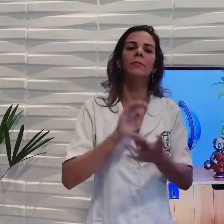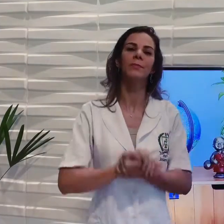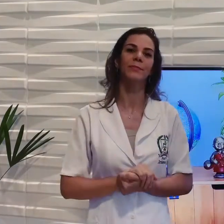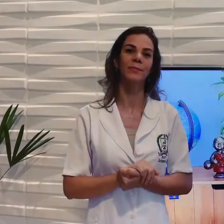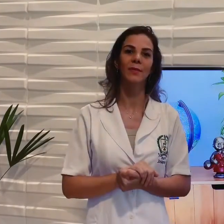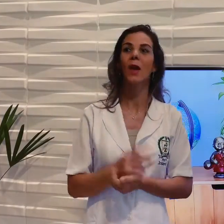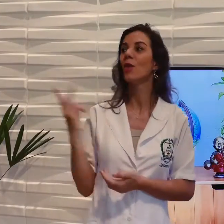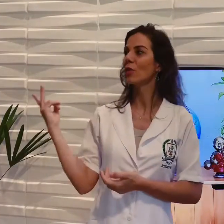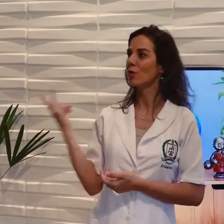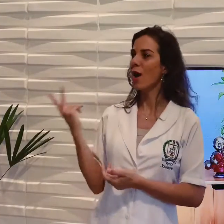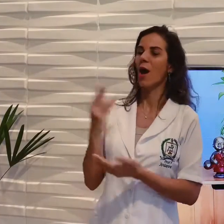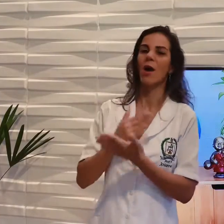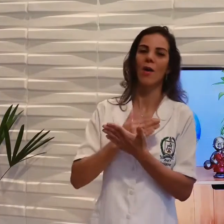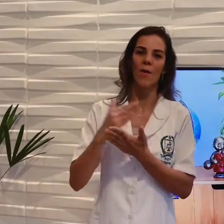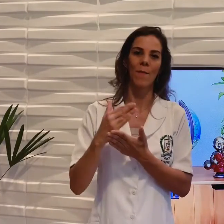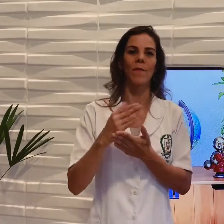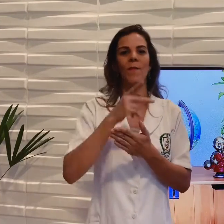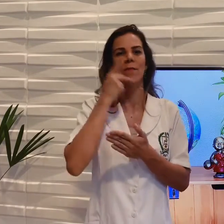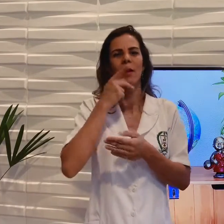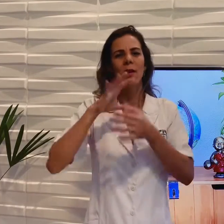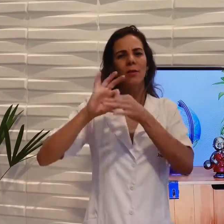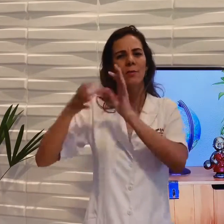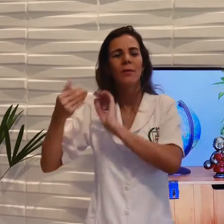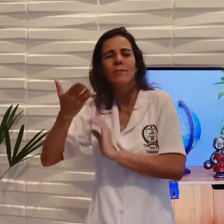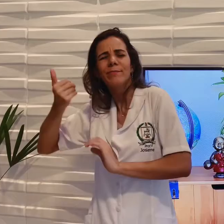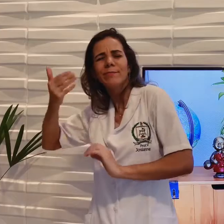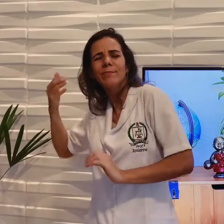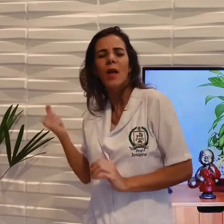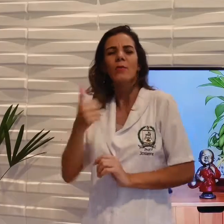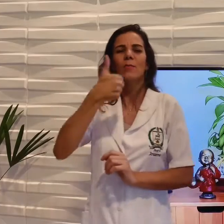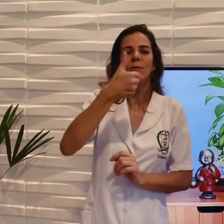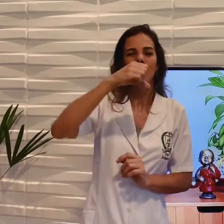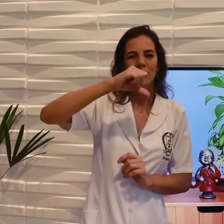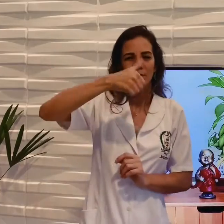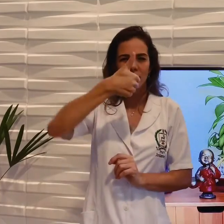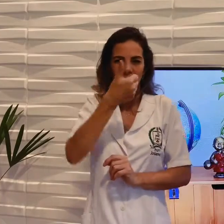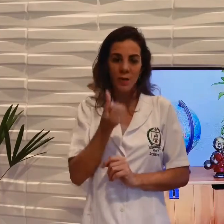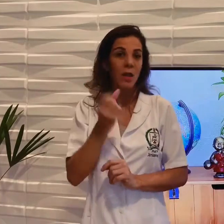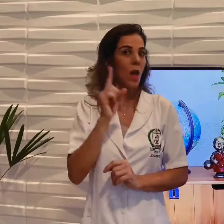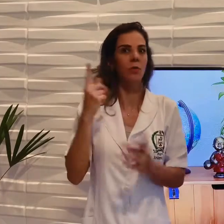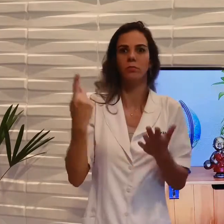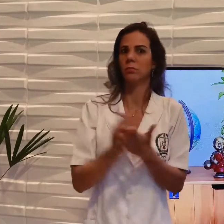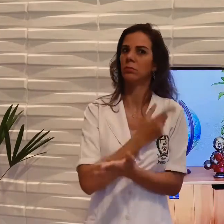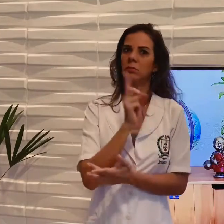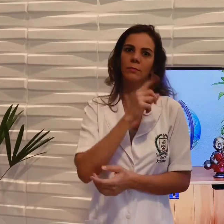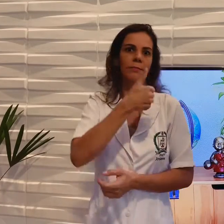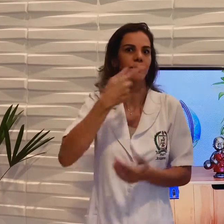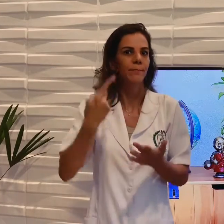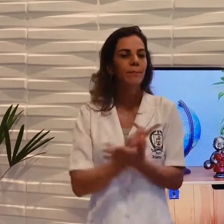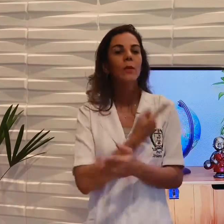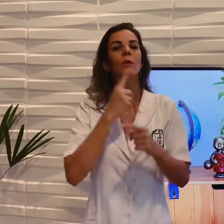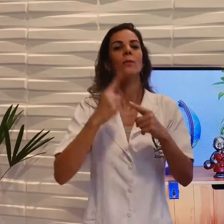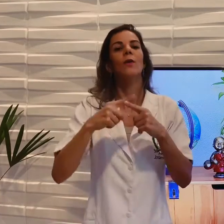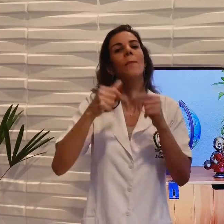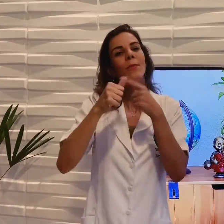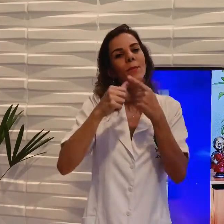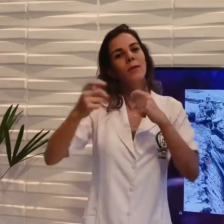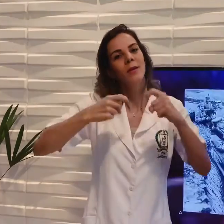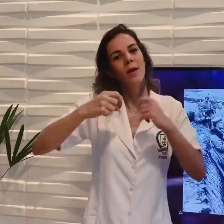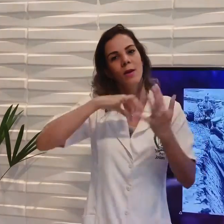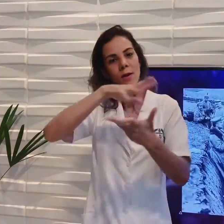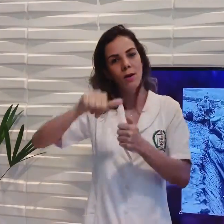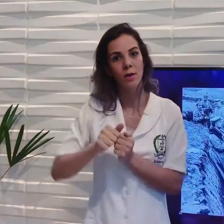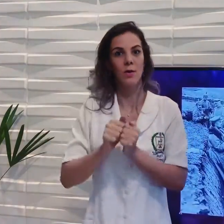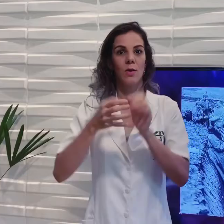A gente começa com a Olimpíada lá em 1916, que não aconteceu. E não aconteceu por conta da Primeira Guerra Mundial.